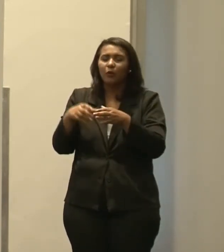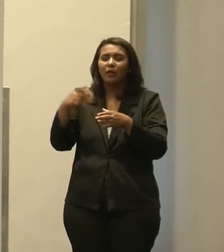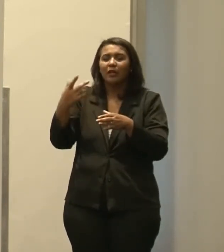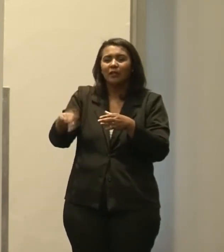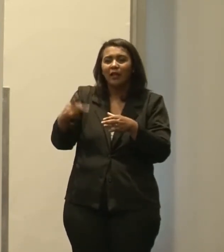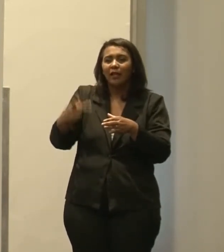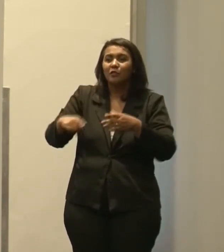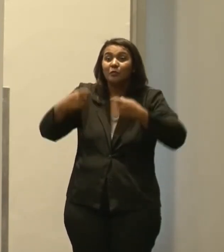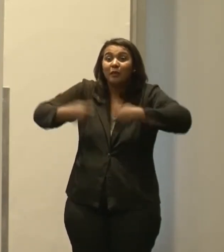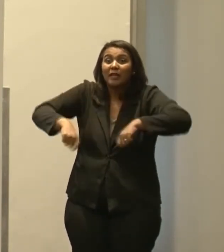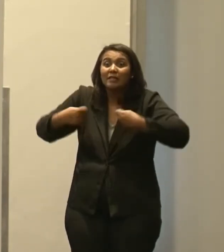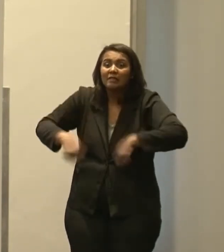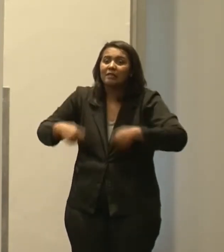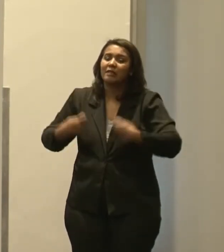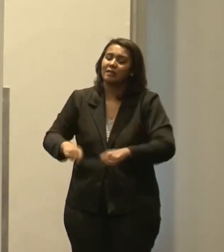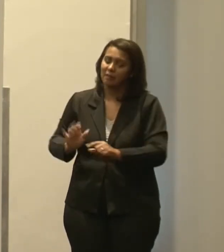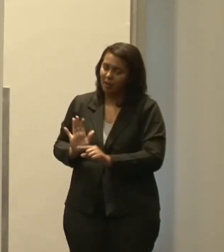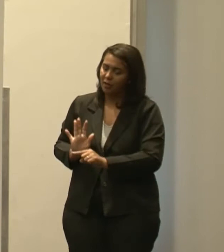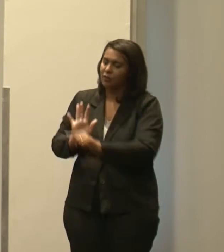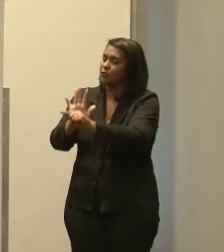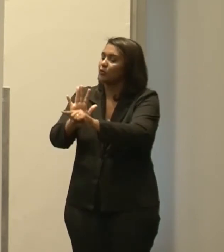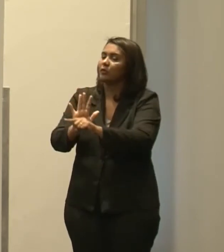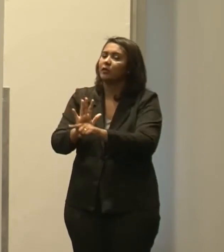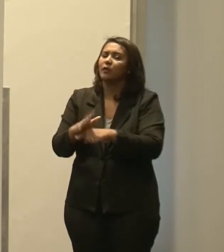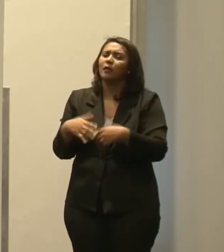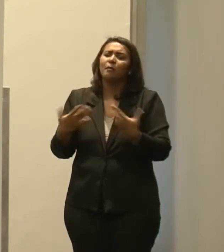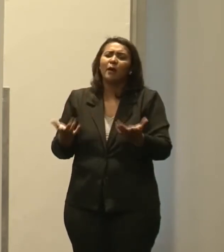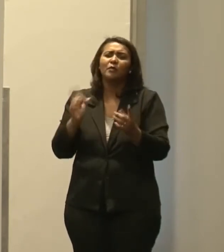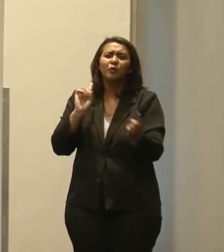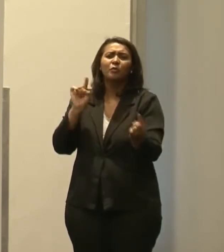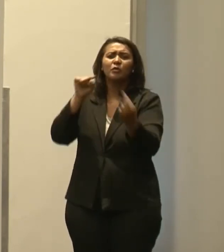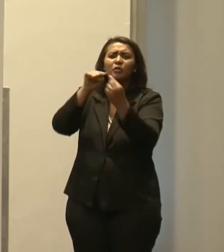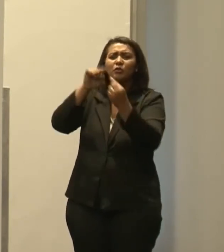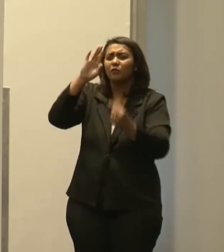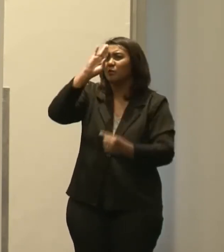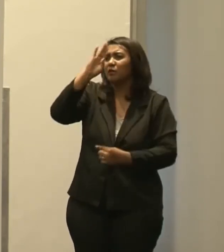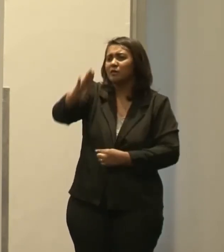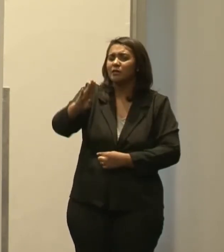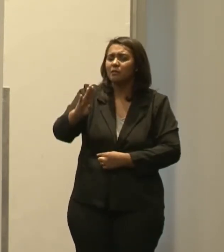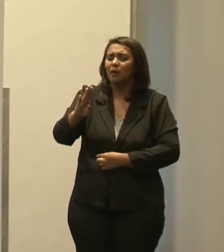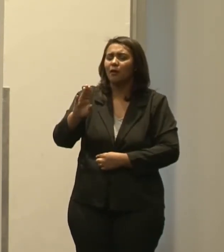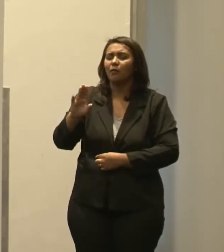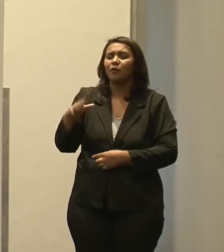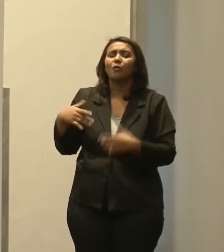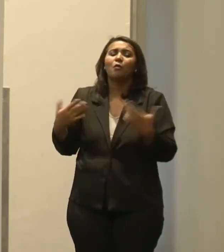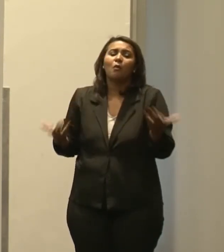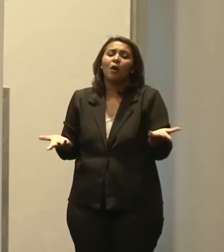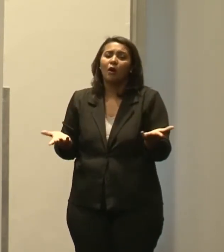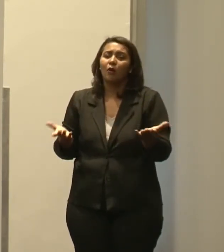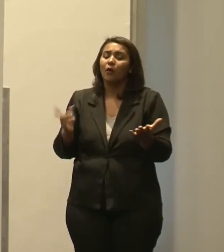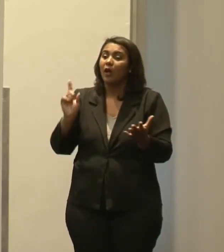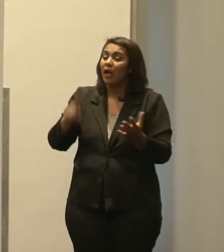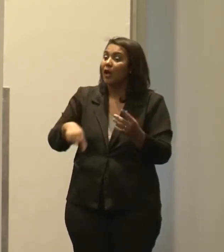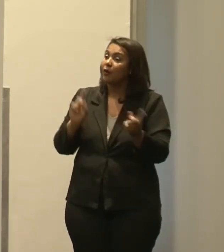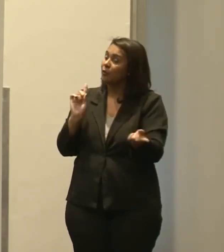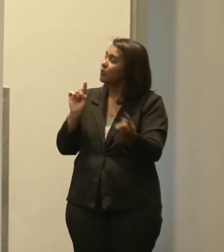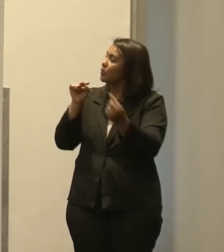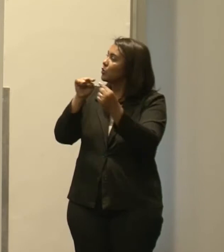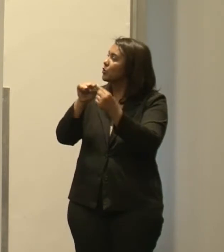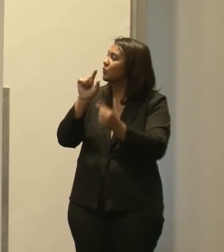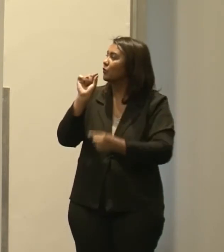vulnerabilidade. Próximo. E aí, qual o principal objetivo desse programa Estação Juventude, né? O objetivo